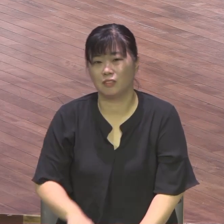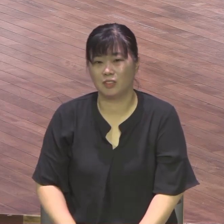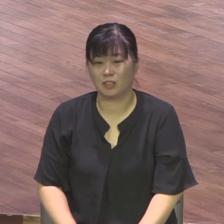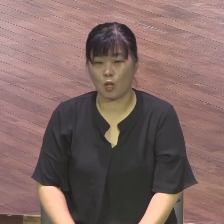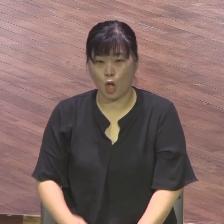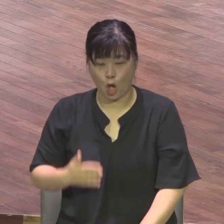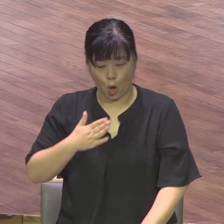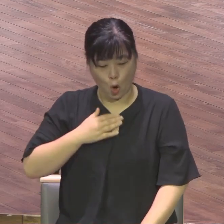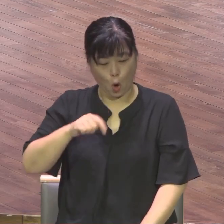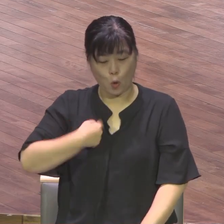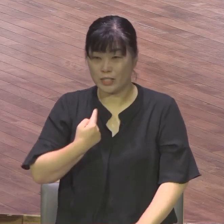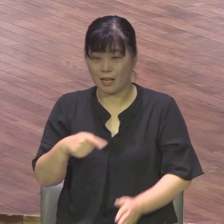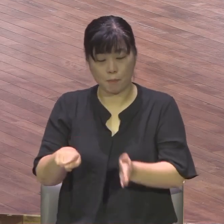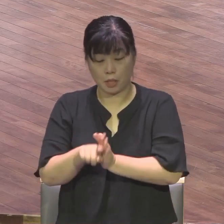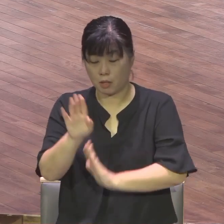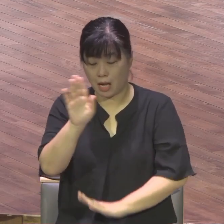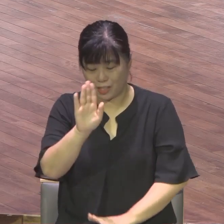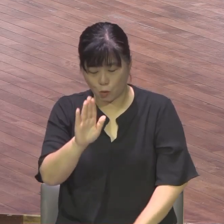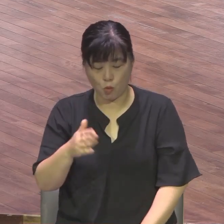밝히고 있어요.